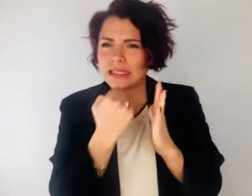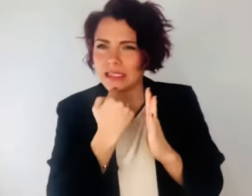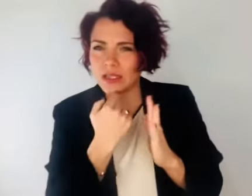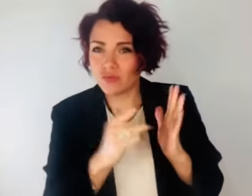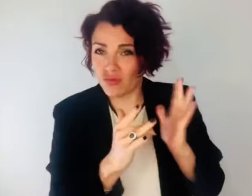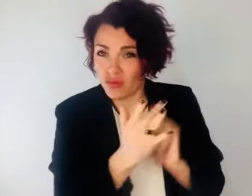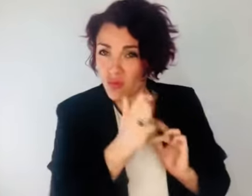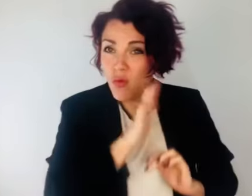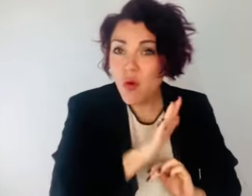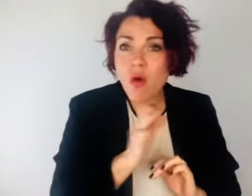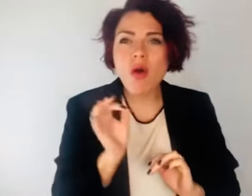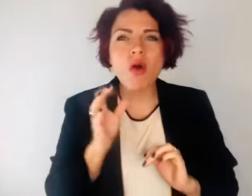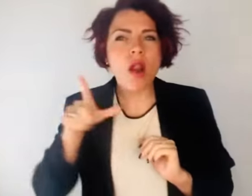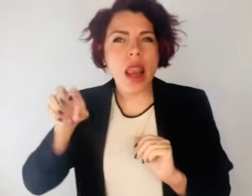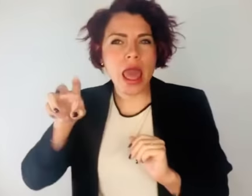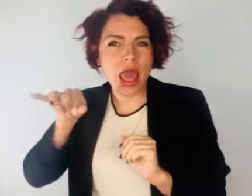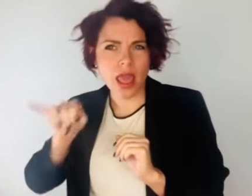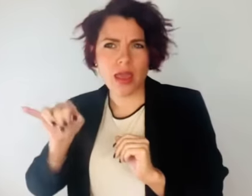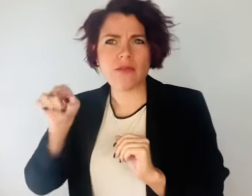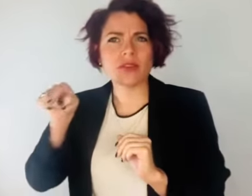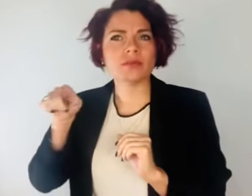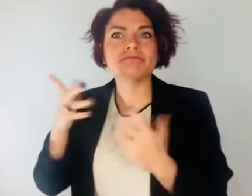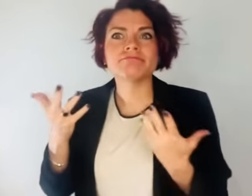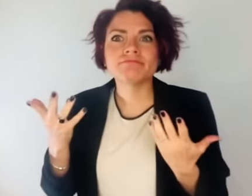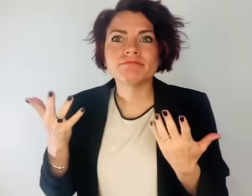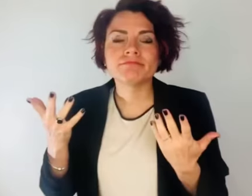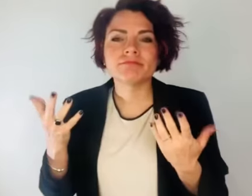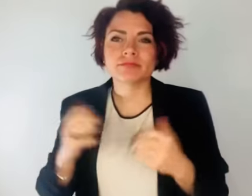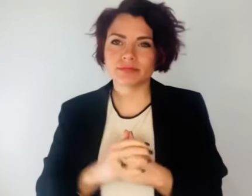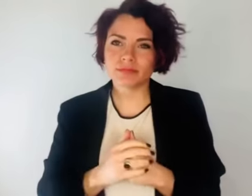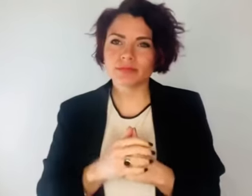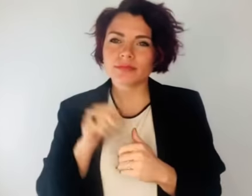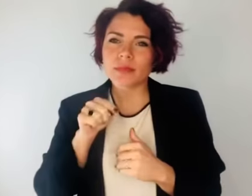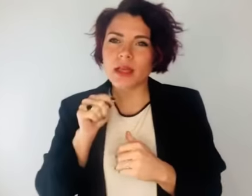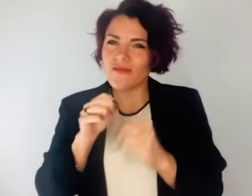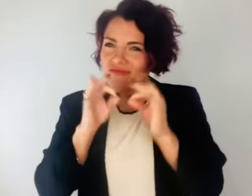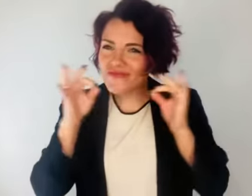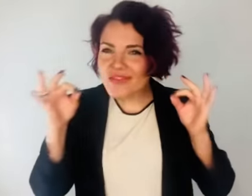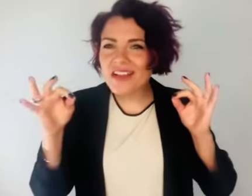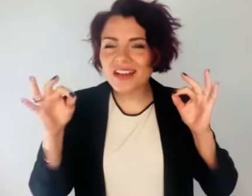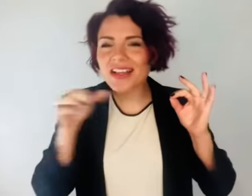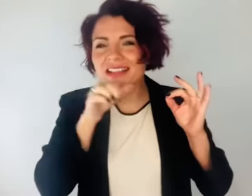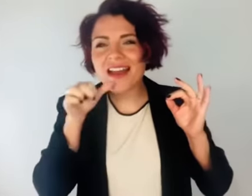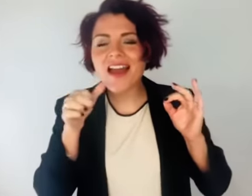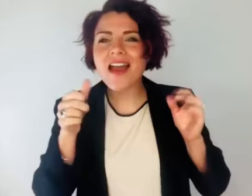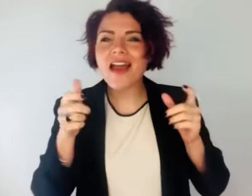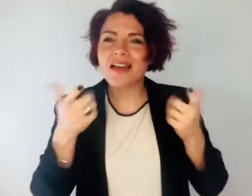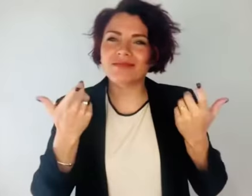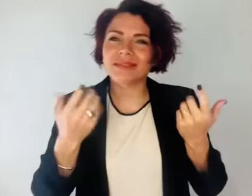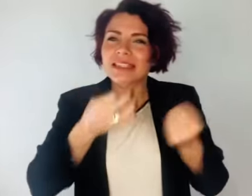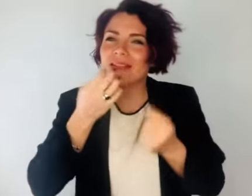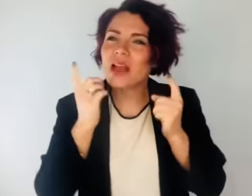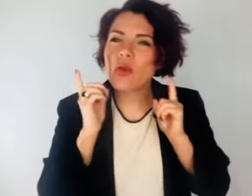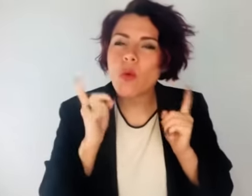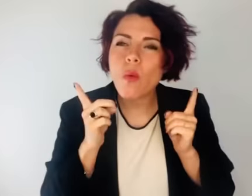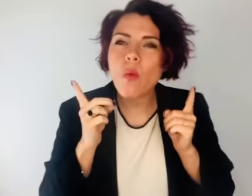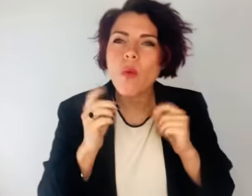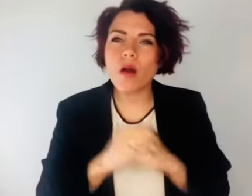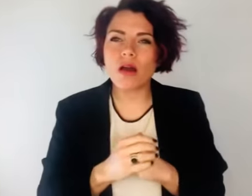o la casa di levi del peccatore ma l'ambiguità è voluta perché vuole far comprendere che quando uno passa al seguito di